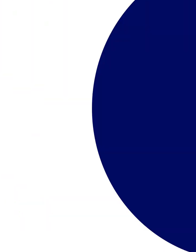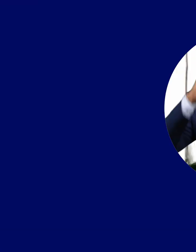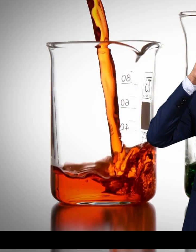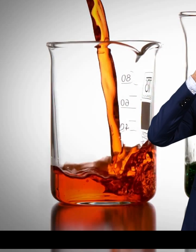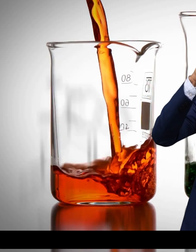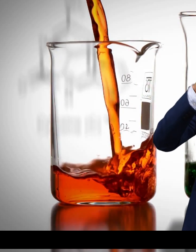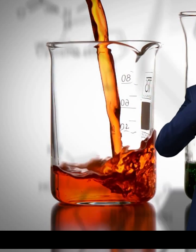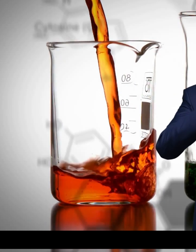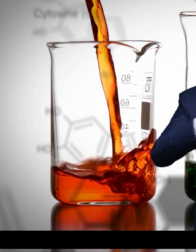ಹಲೋ ಮಕ್ಕಳೇ,